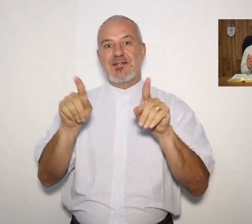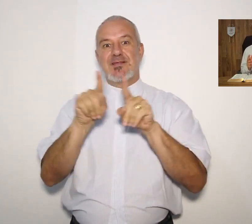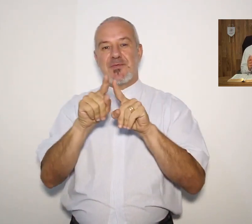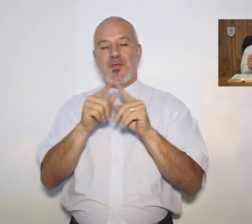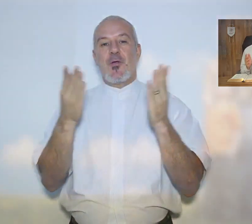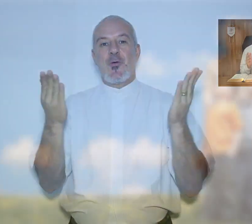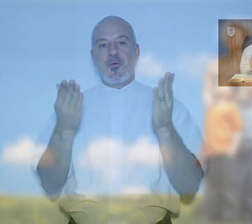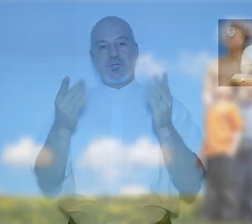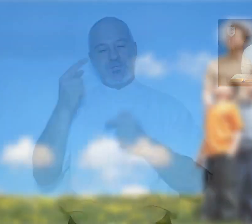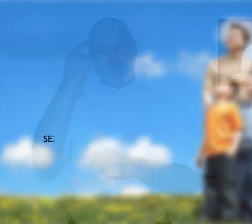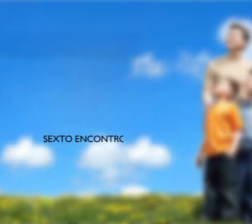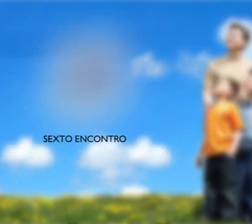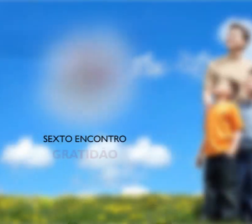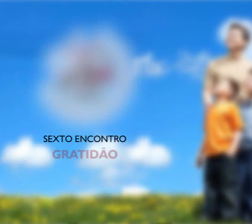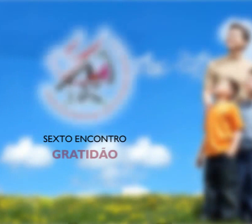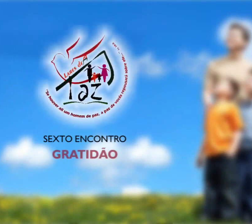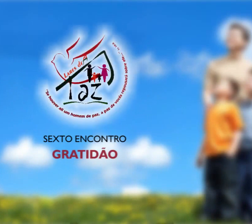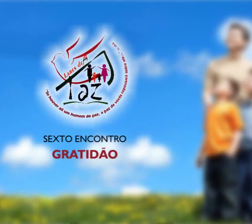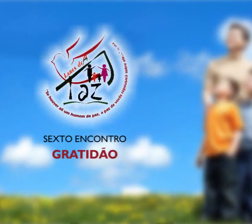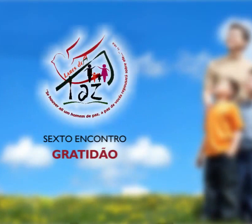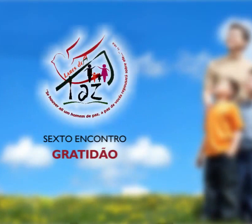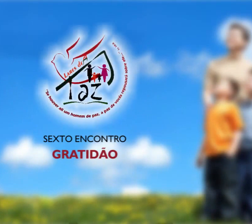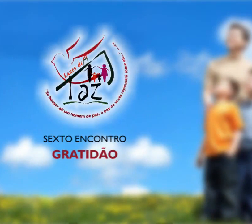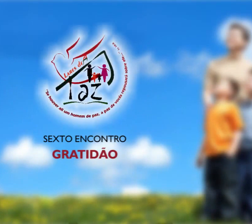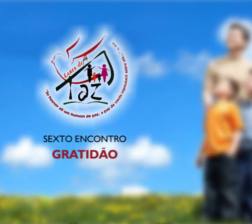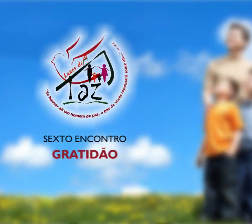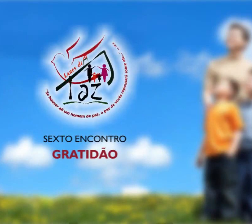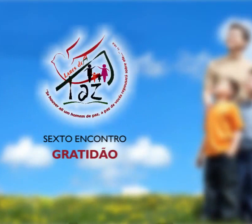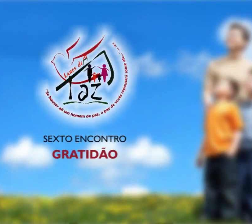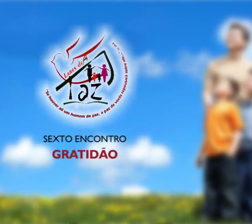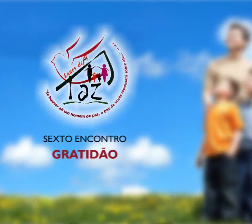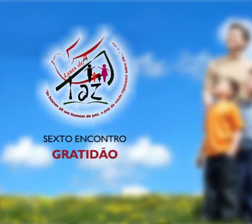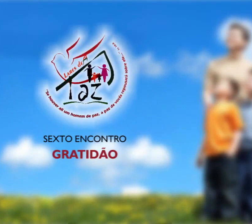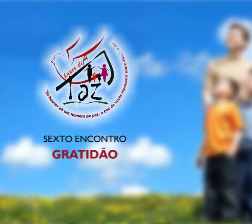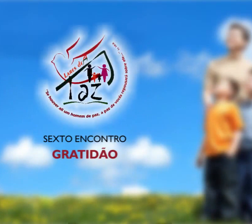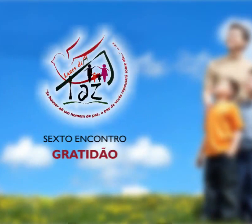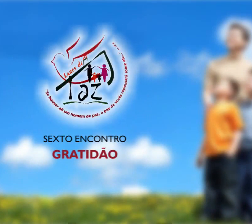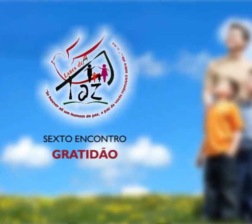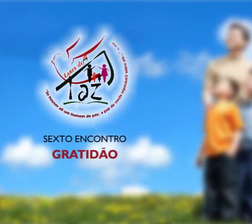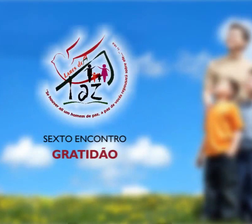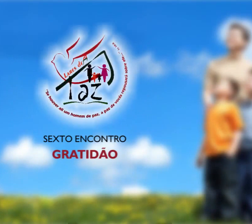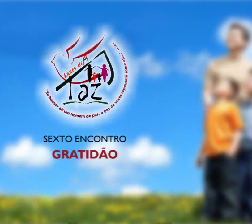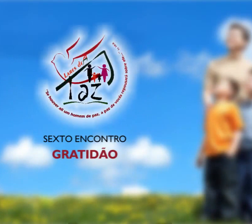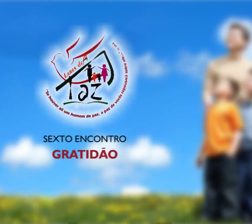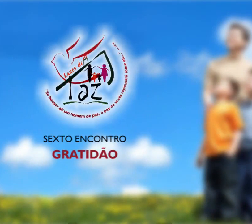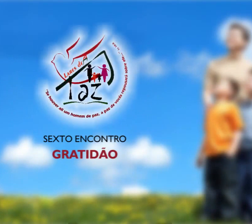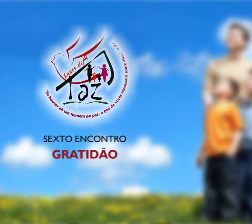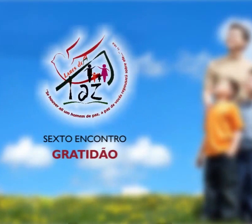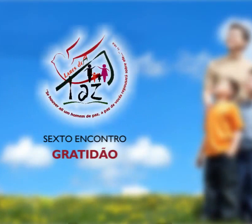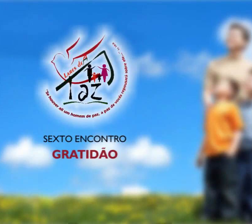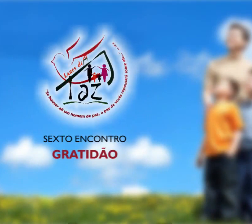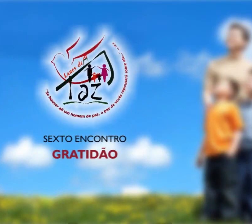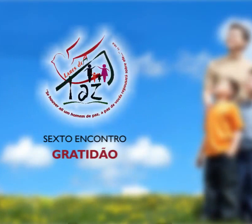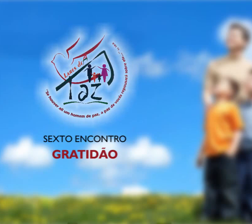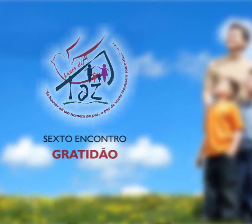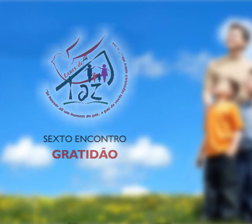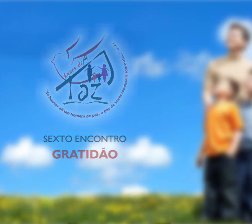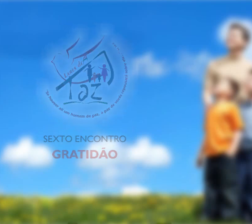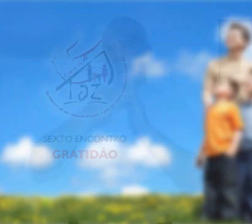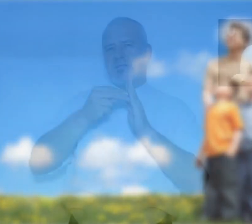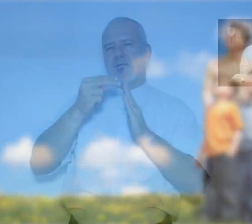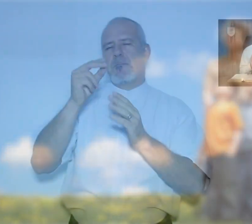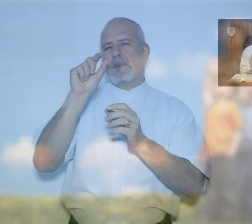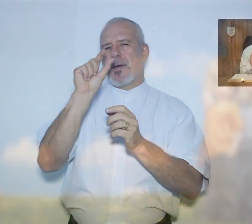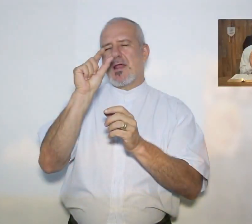sobre um tema importante, importantíssimo: gratidão. O que é gratidão para você e para a sua